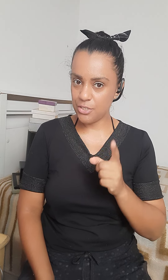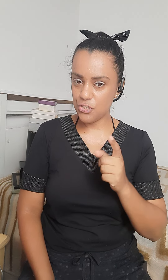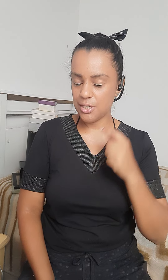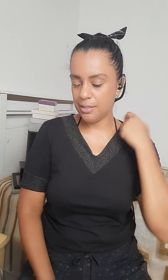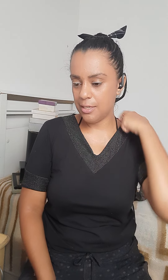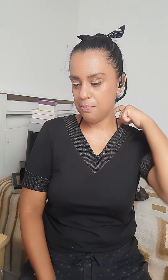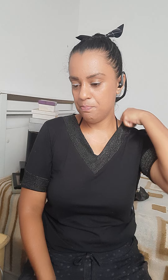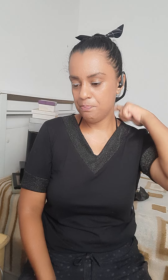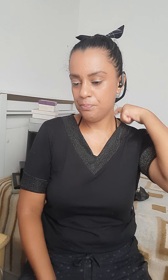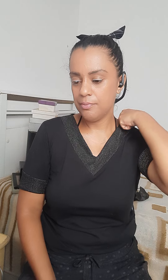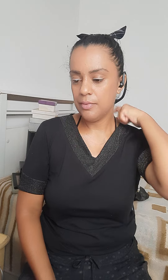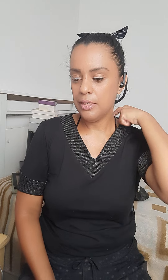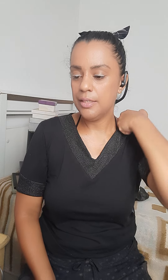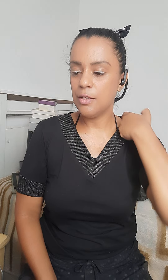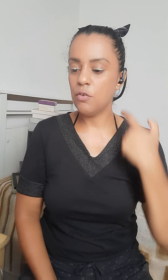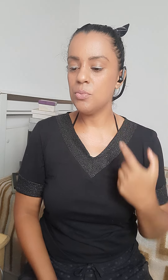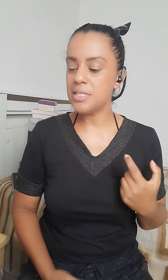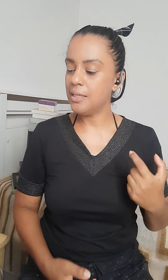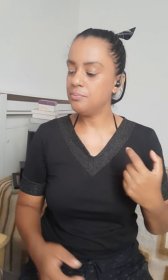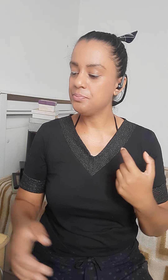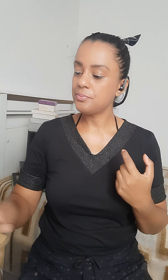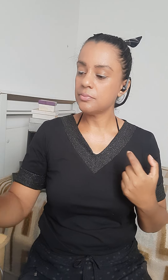dica, tá? Então vamos lá.